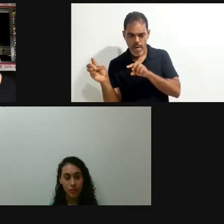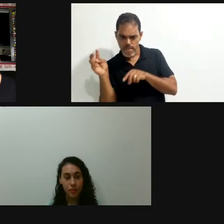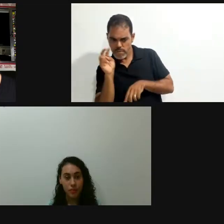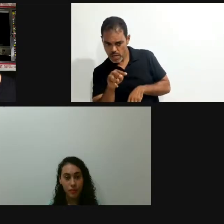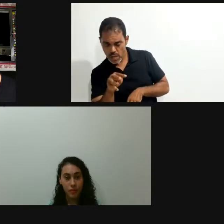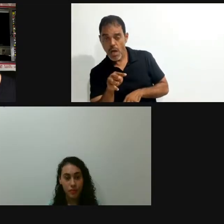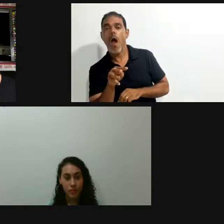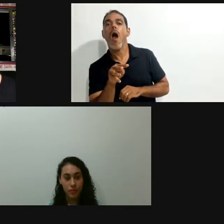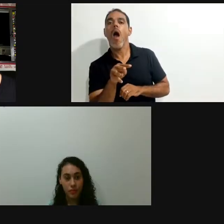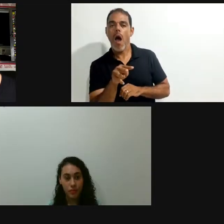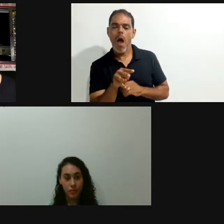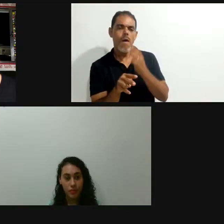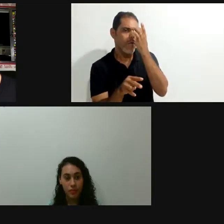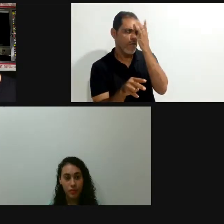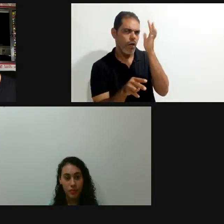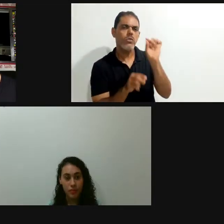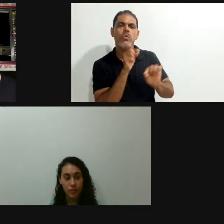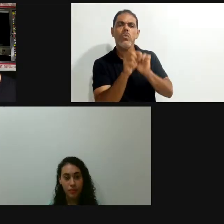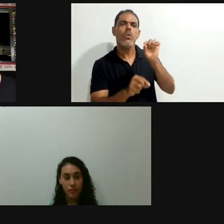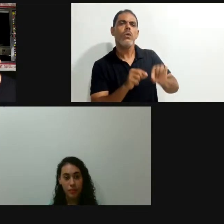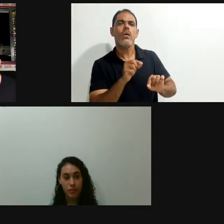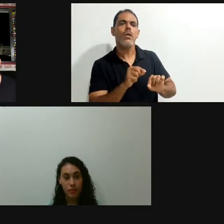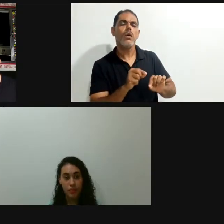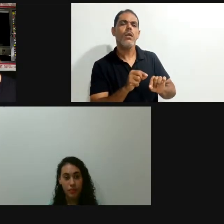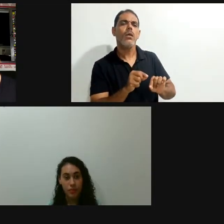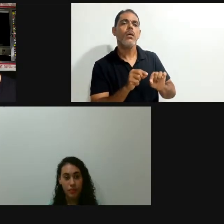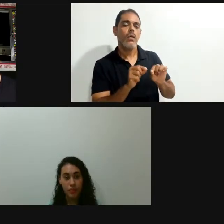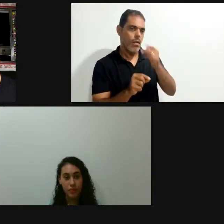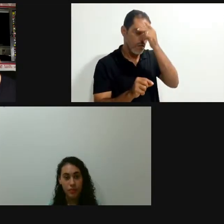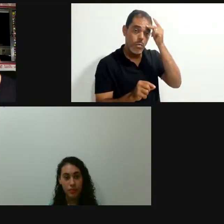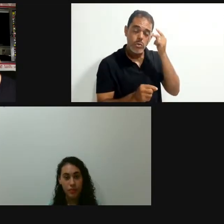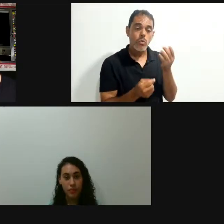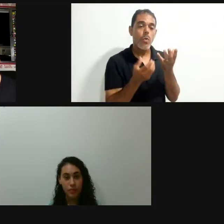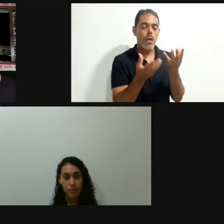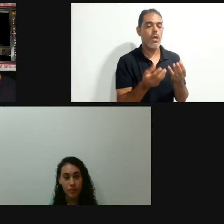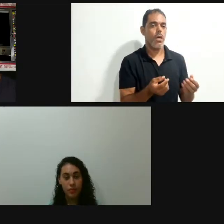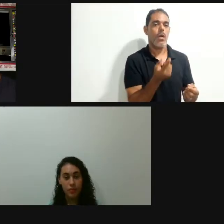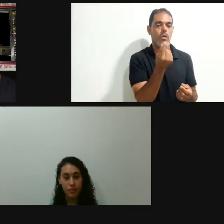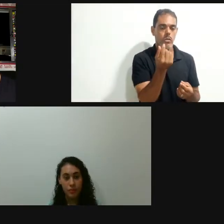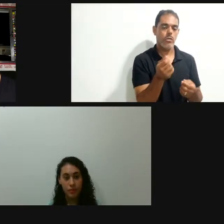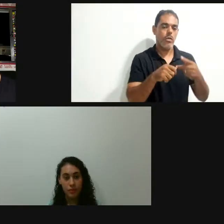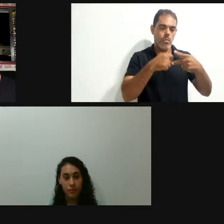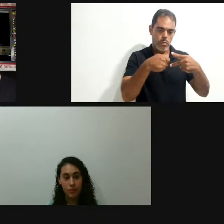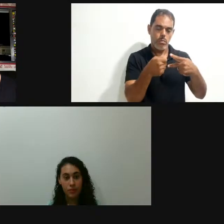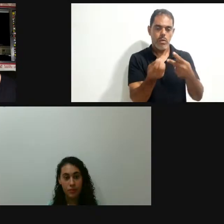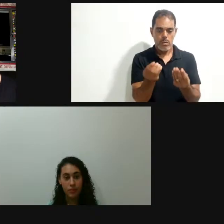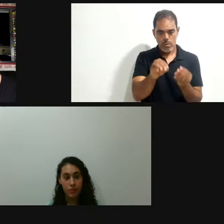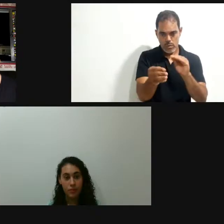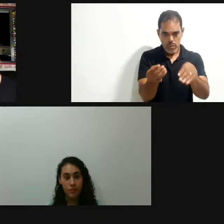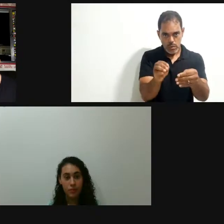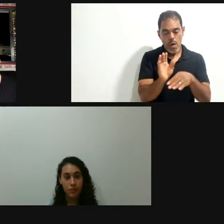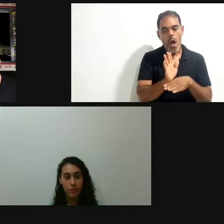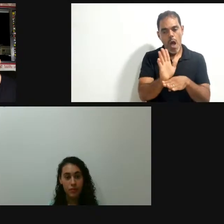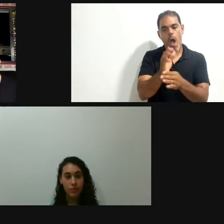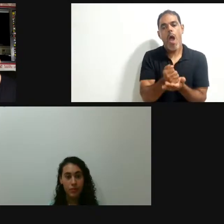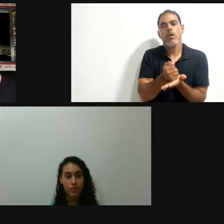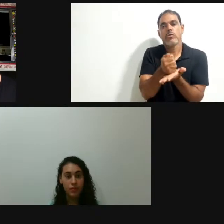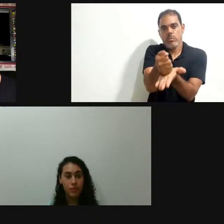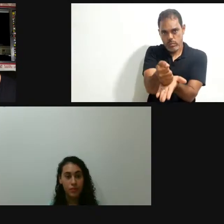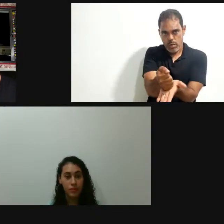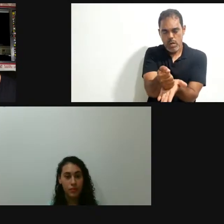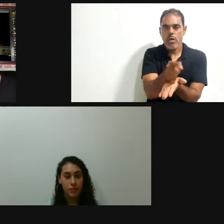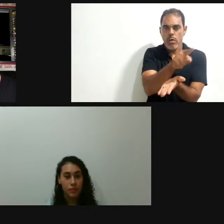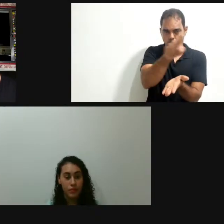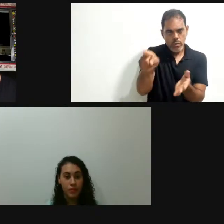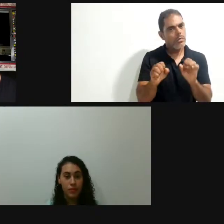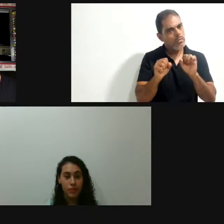Você que sentir que quer fazer uma doação, colaborar com o trabalho dela, faz uma doação, faz o Pix. Eu tinha